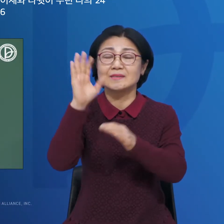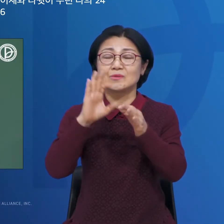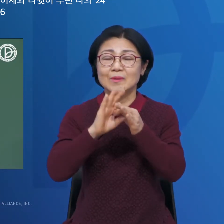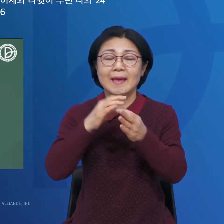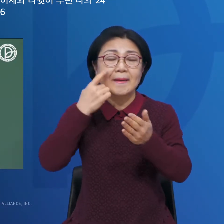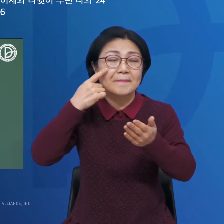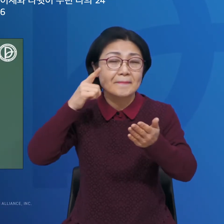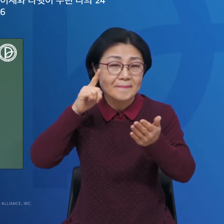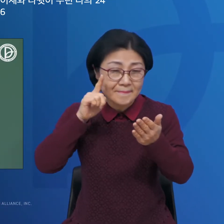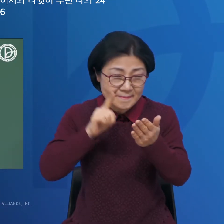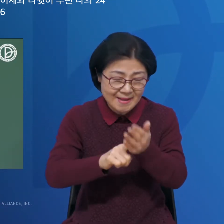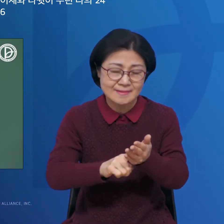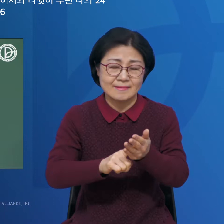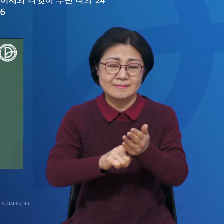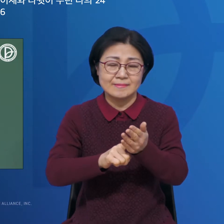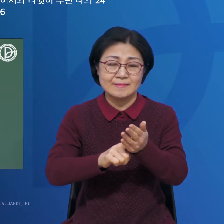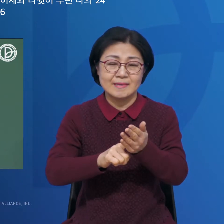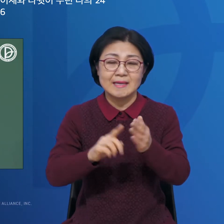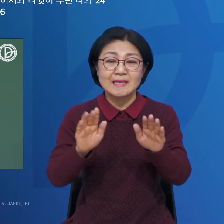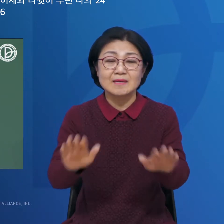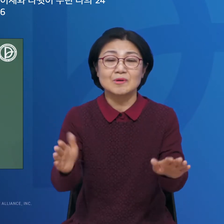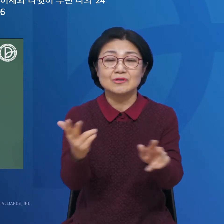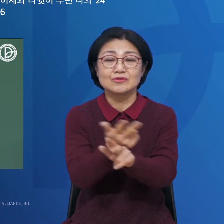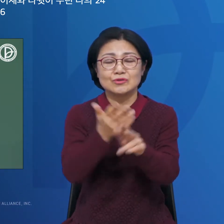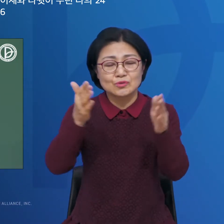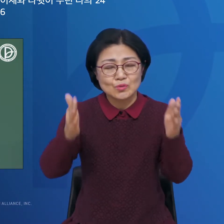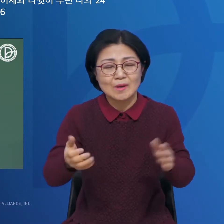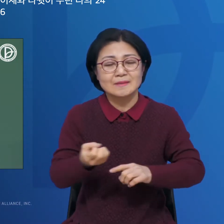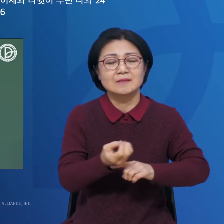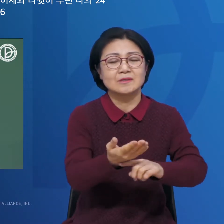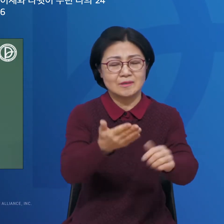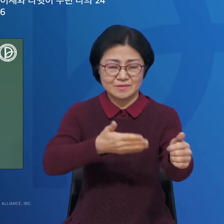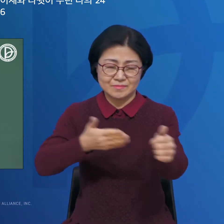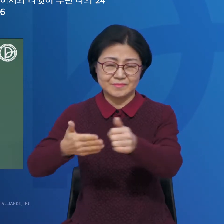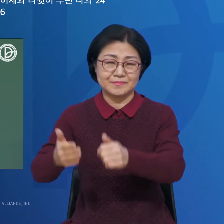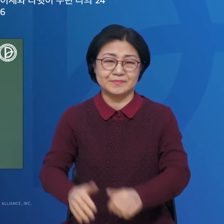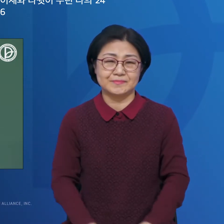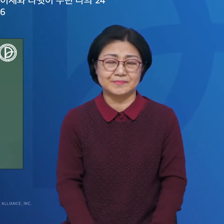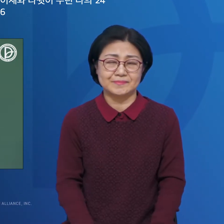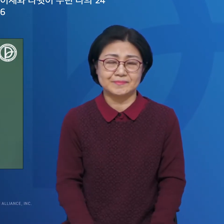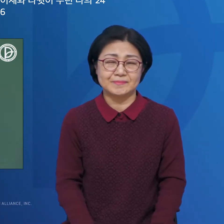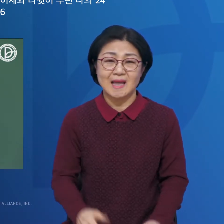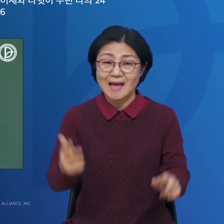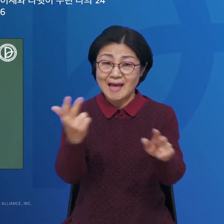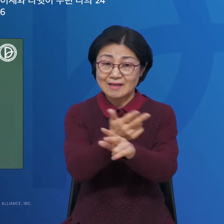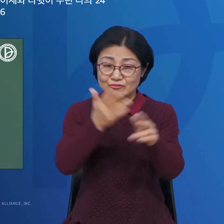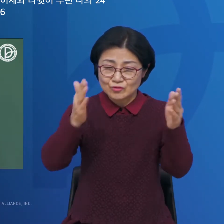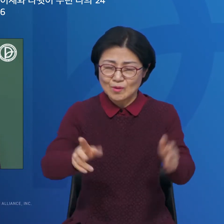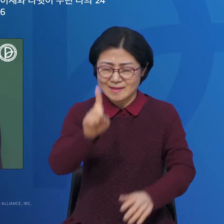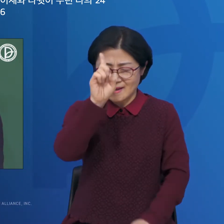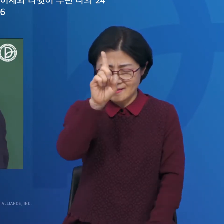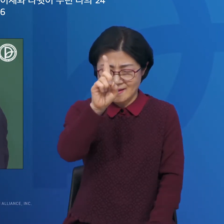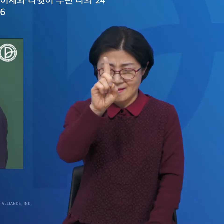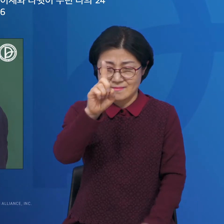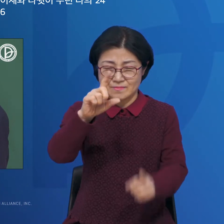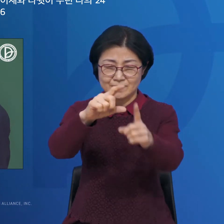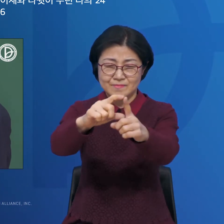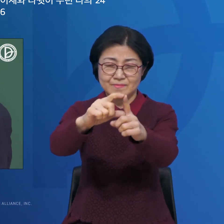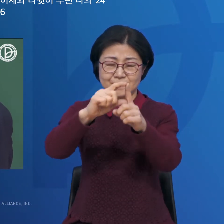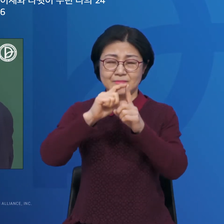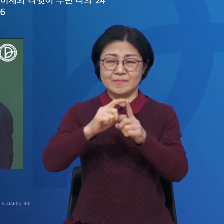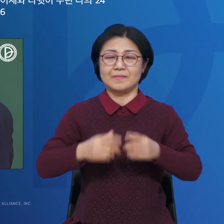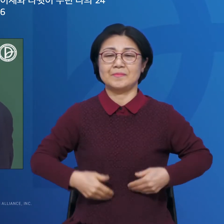여러분들이 전해야 될 증거입니다. 내가 한 주간 한 개 증거를 갖고 있어야 돼요. Now, this is something that you have to discover today during worship, and then be able to go